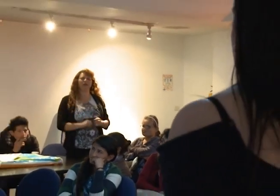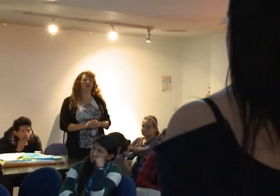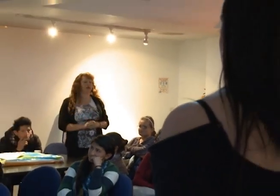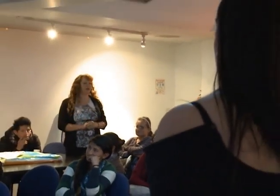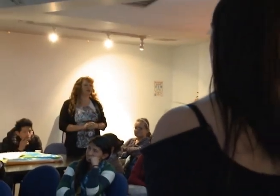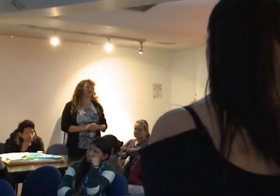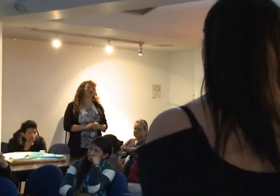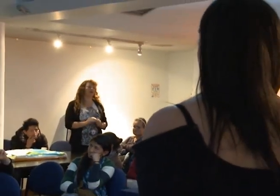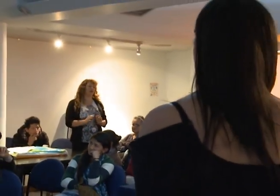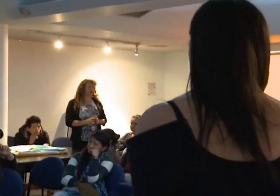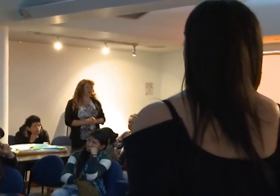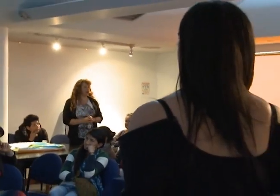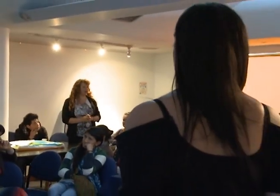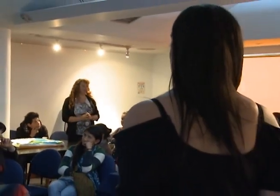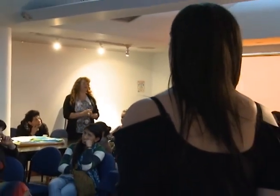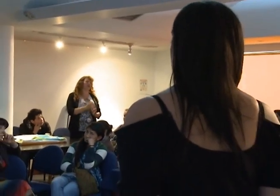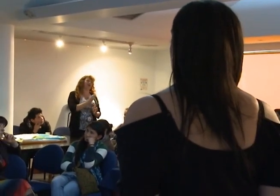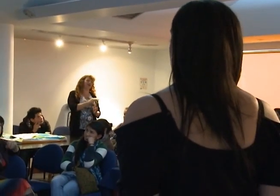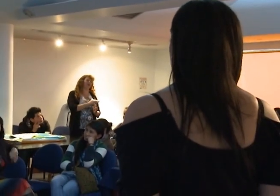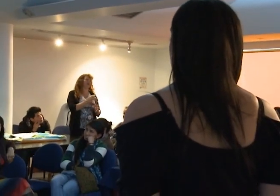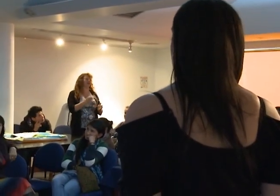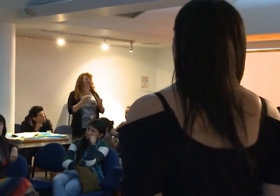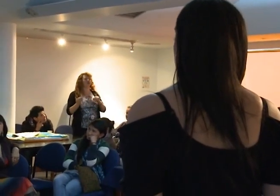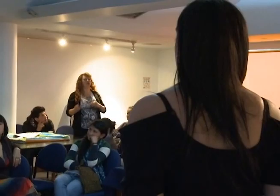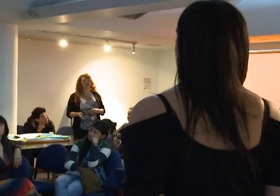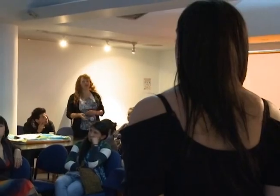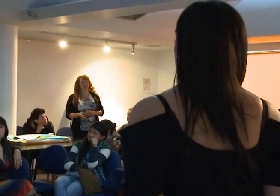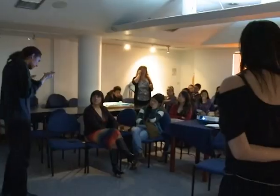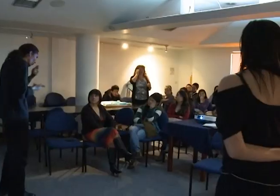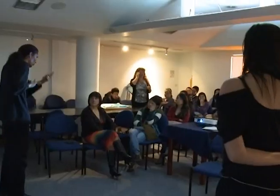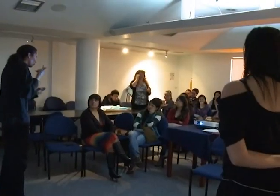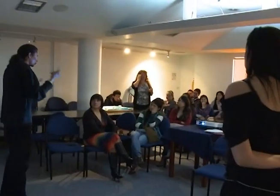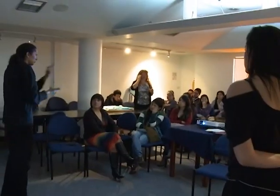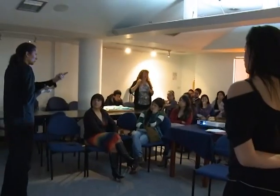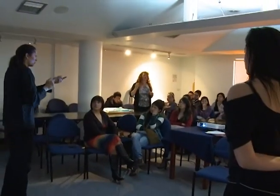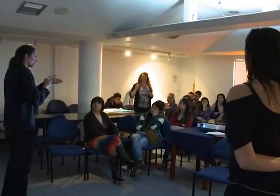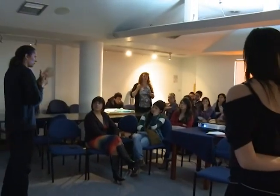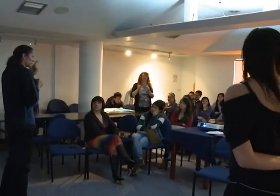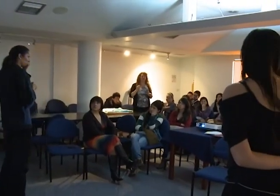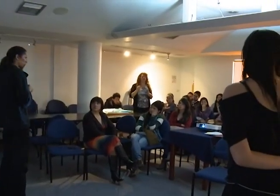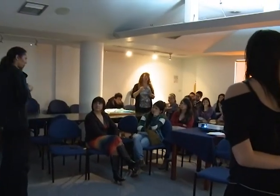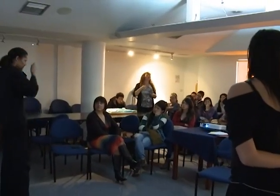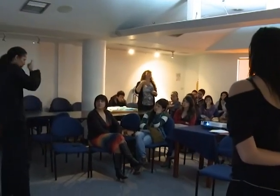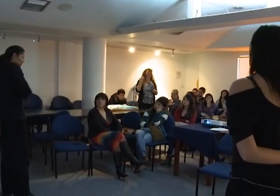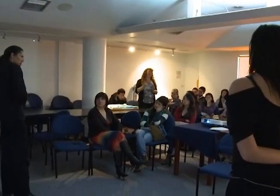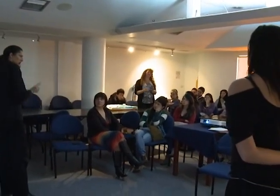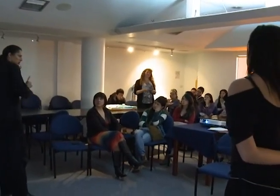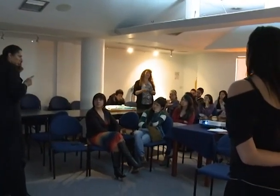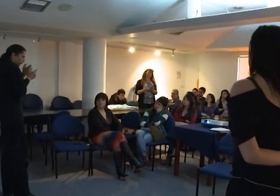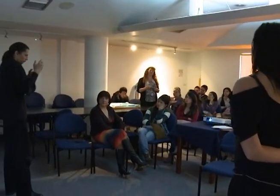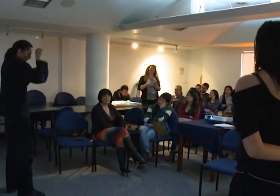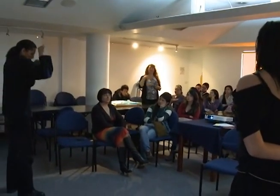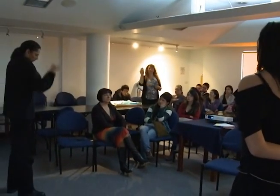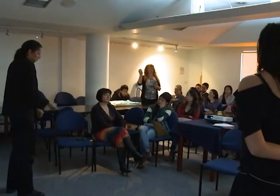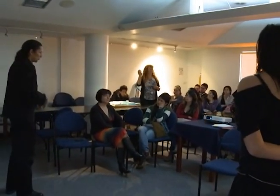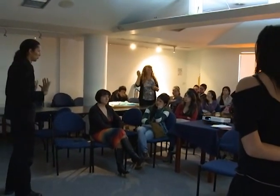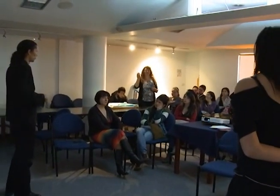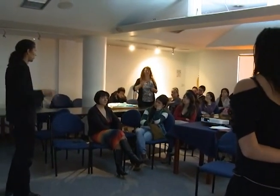diferentes al común. Y creo que ellos son más capacitados, inclusive más que nosotros, que estamos con todas las capacidades.